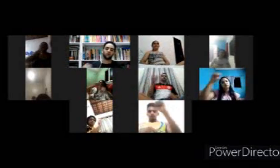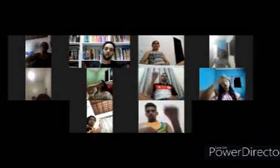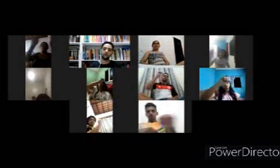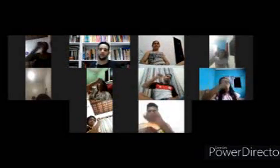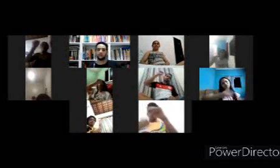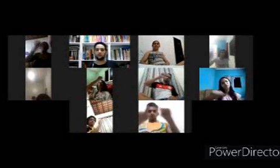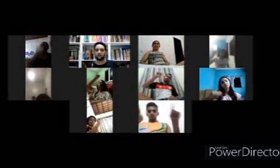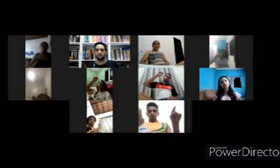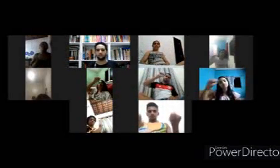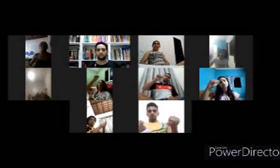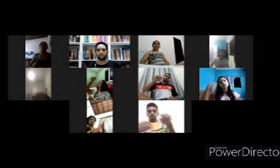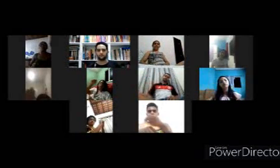Fita adesiva.